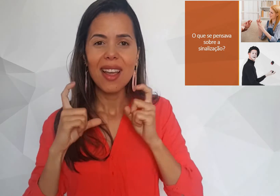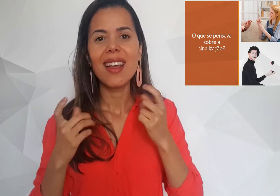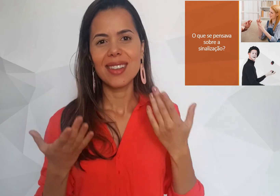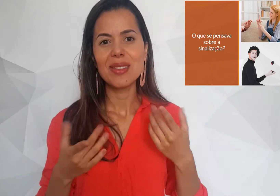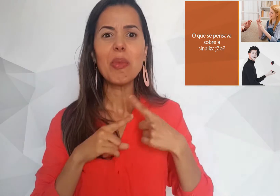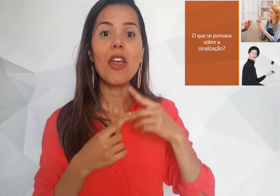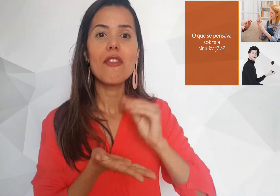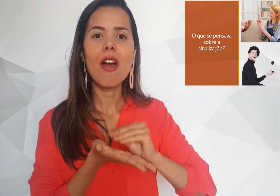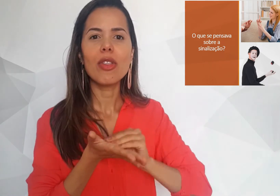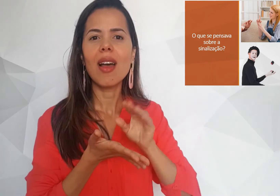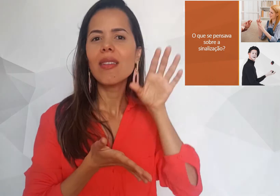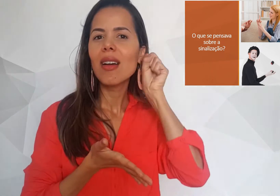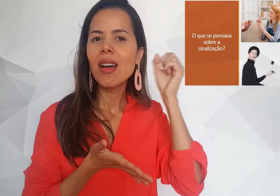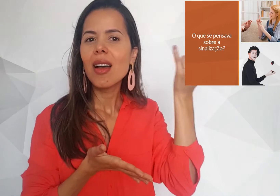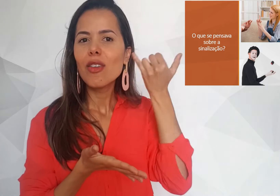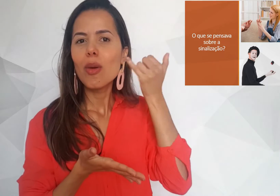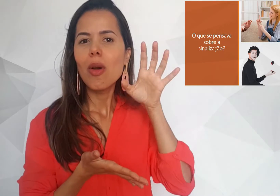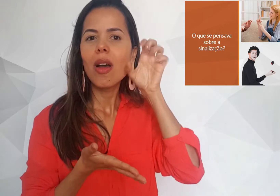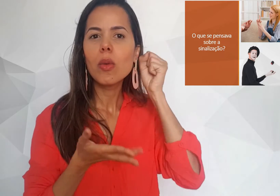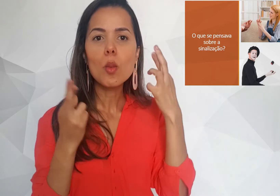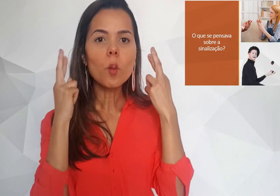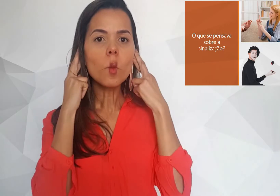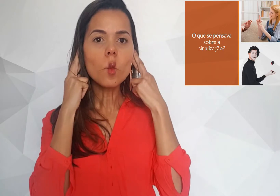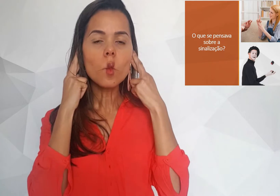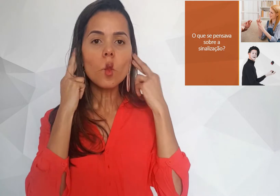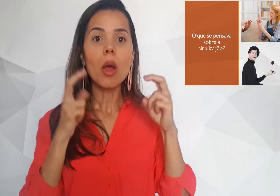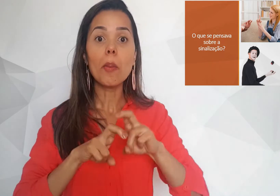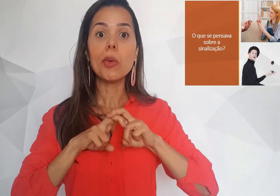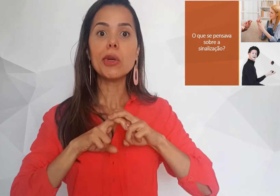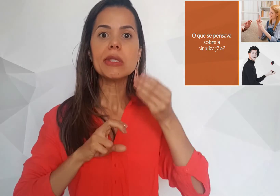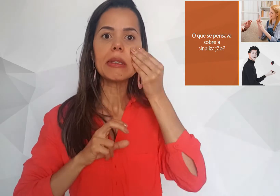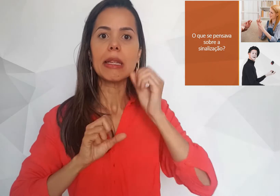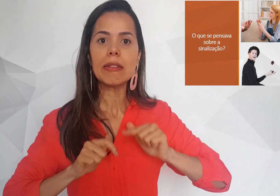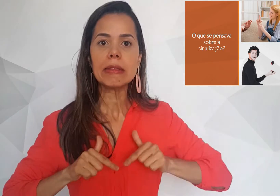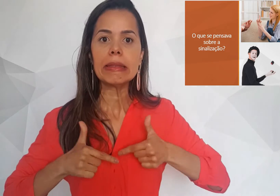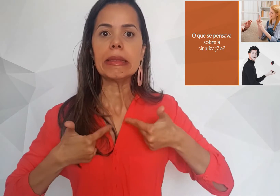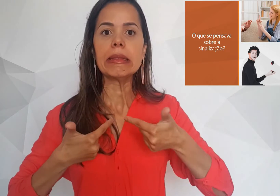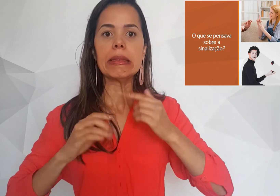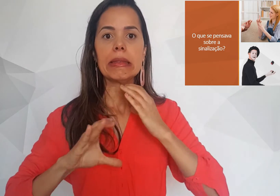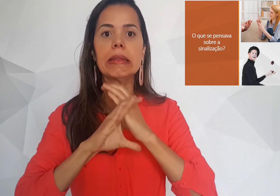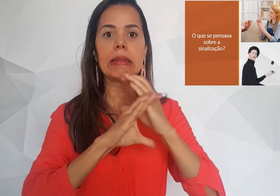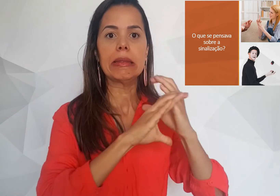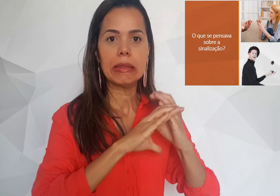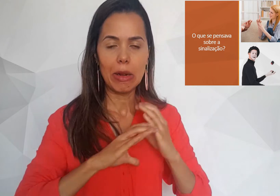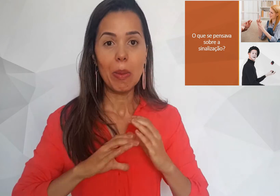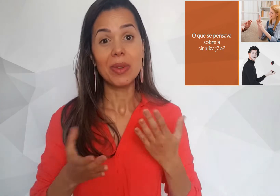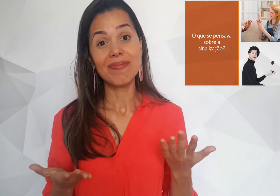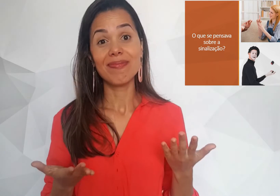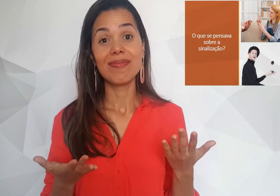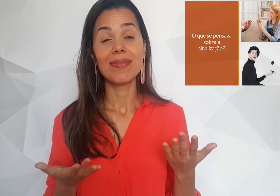som, eles utilizavam desses outros recursos da linguagem, né, para se fazerem compreendidos de alguma